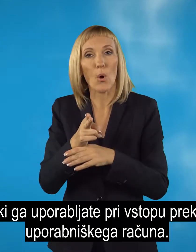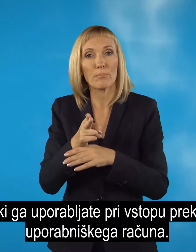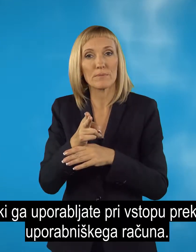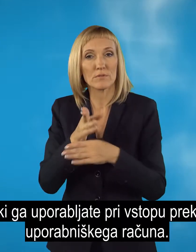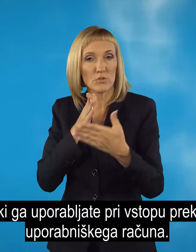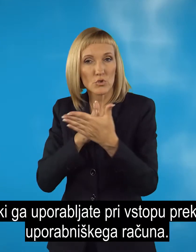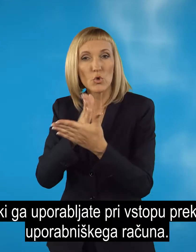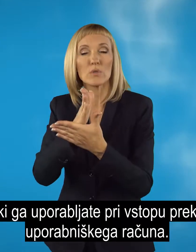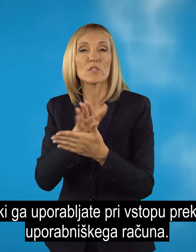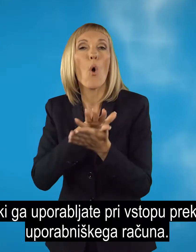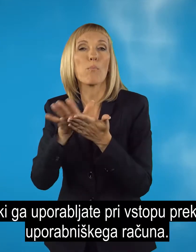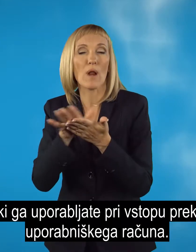prek uporabniškega računa.